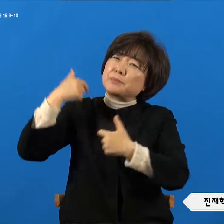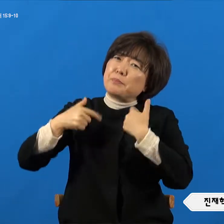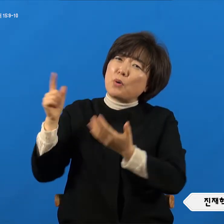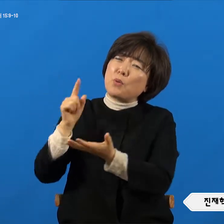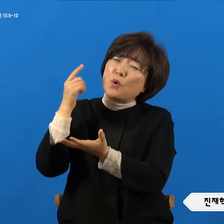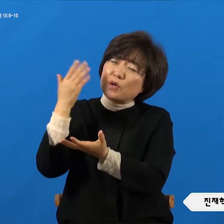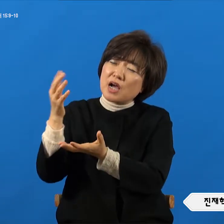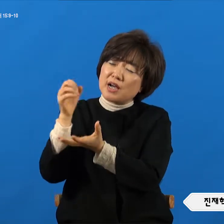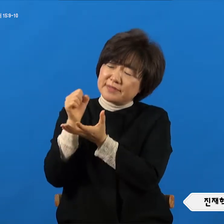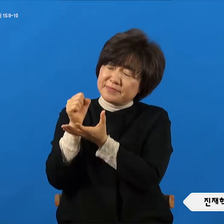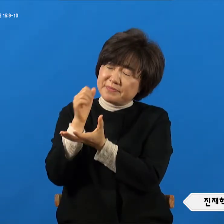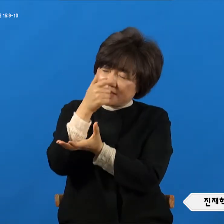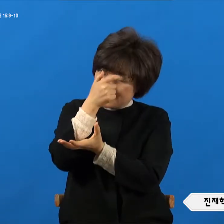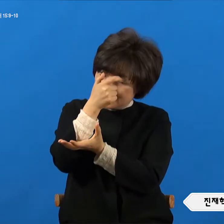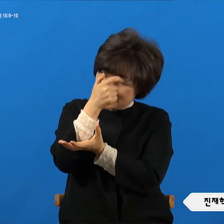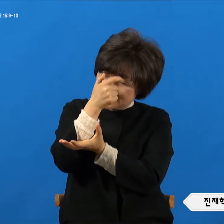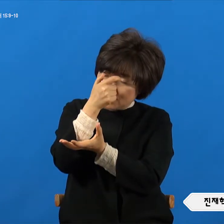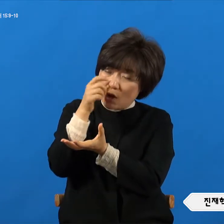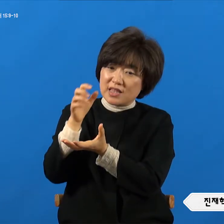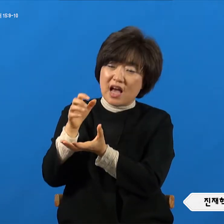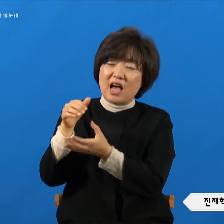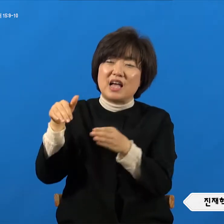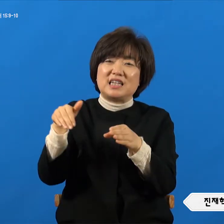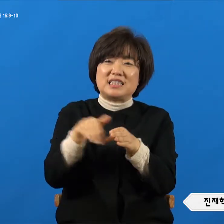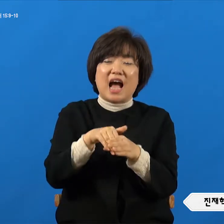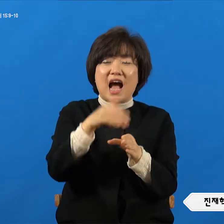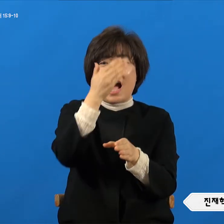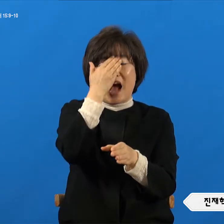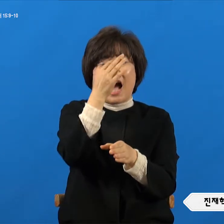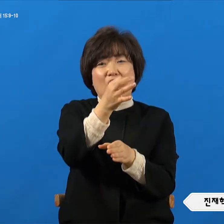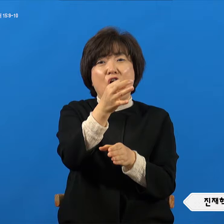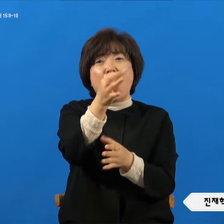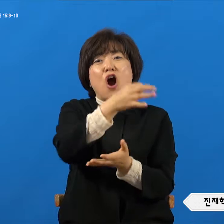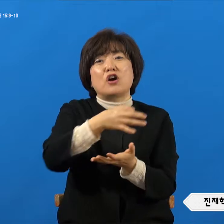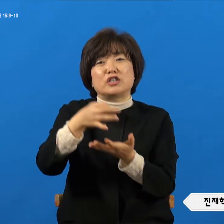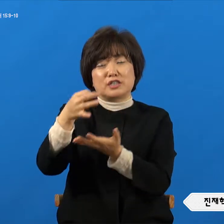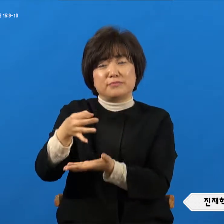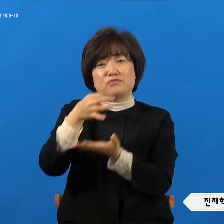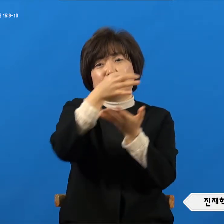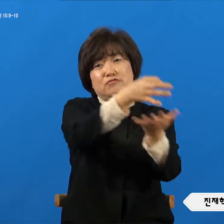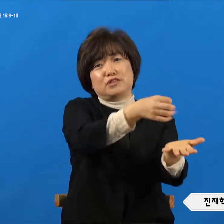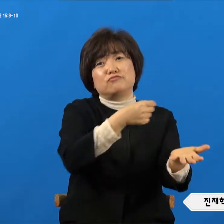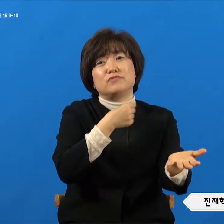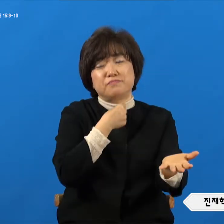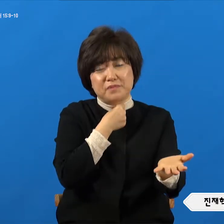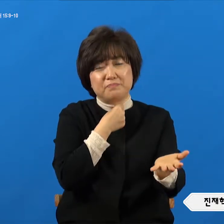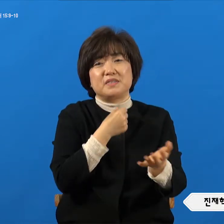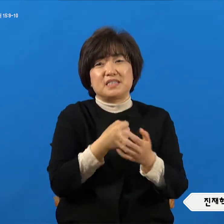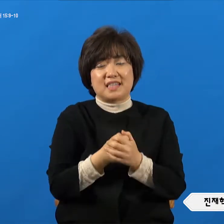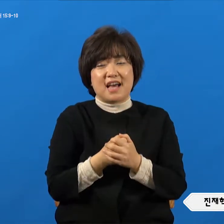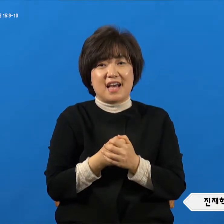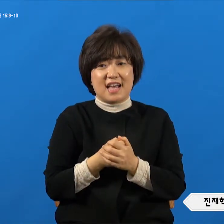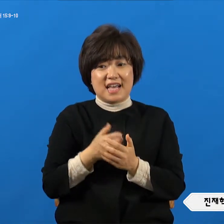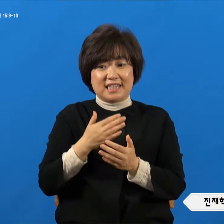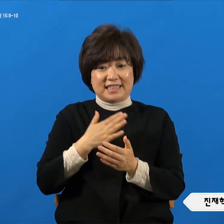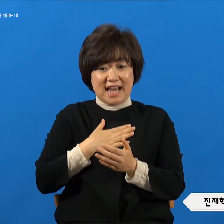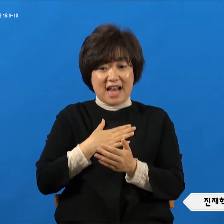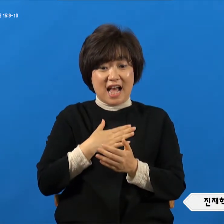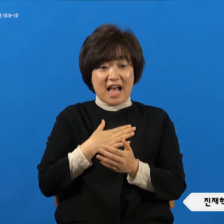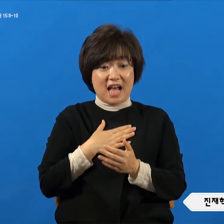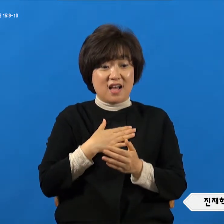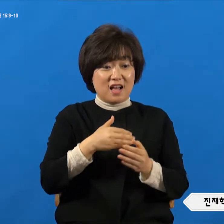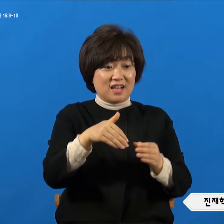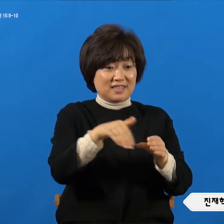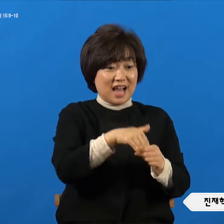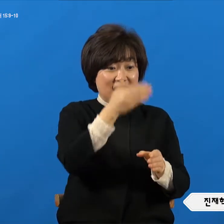기뻐하실까 고민하며 기도하던 중 장학 헌금으로 드려야겠다는 생각이 들었습니다. 제가 장학금을 받아서 공부할